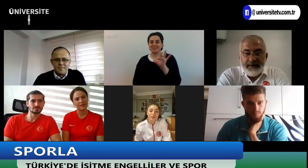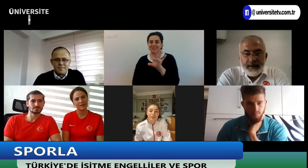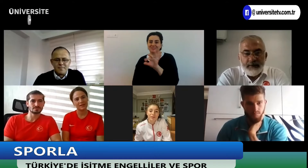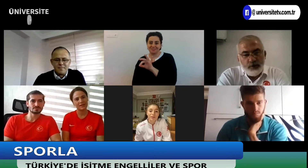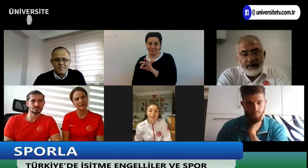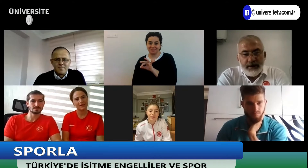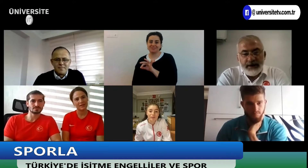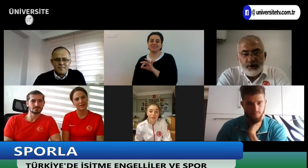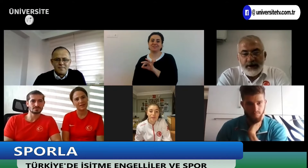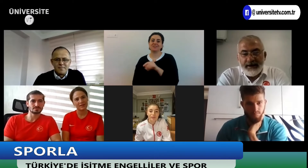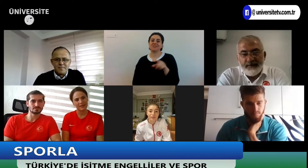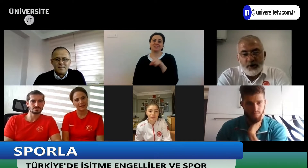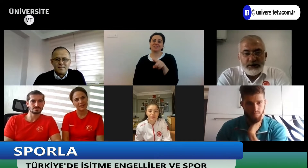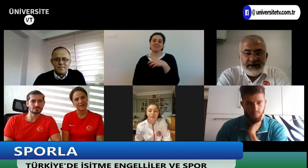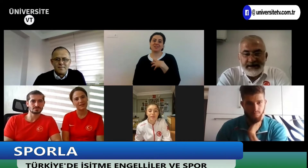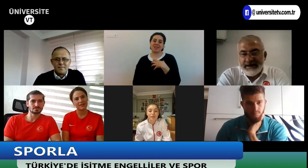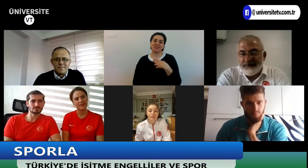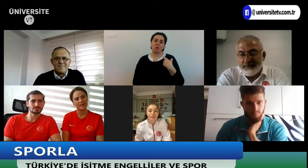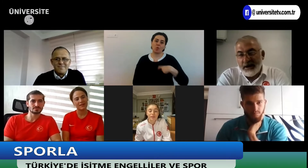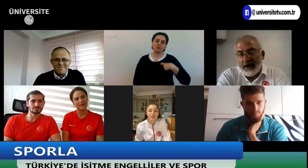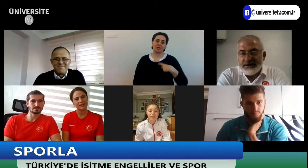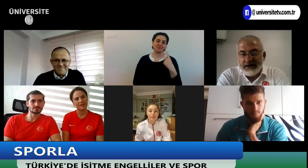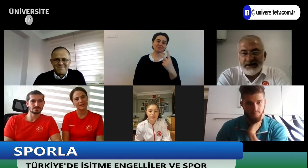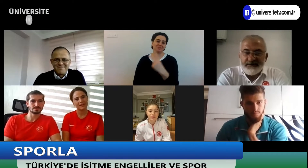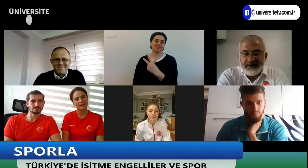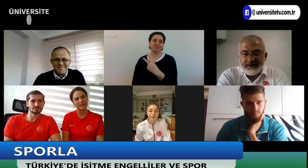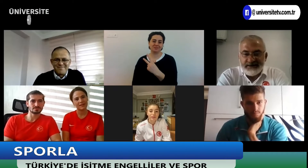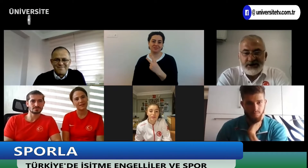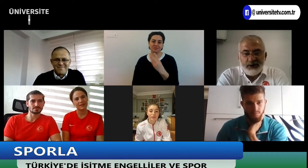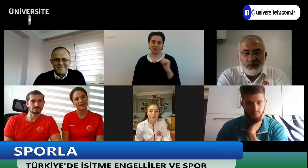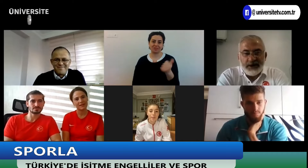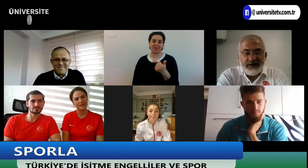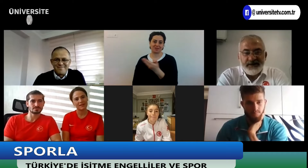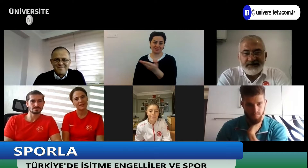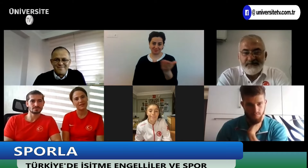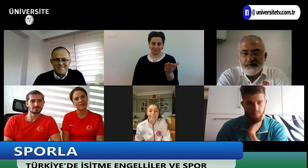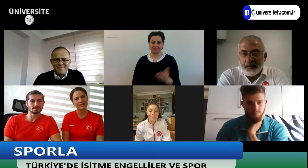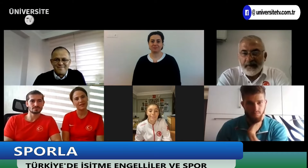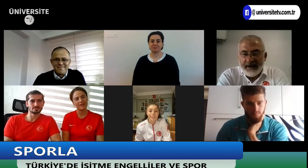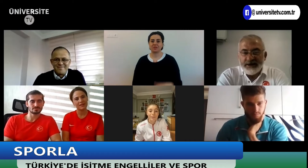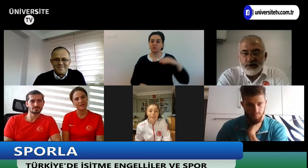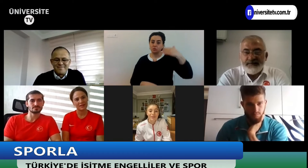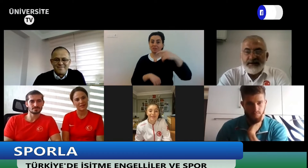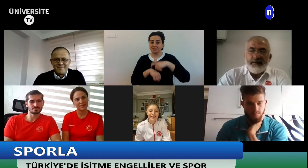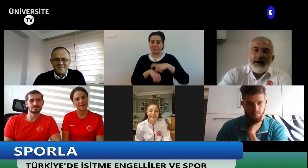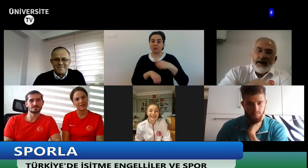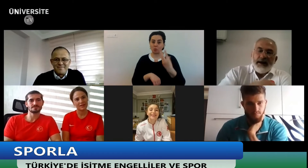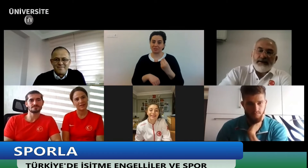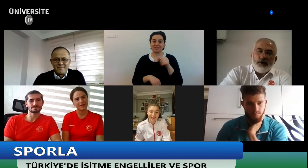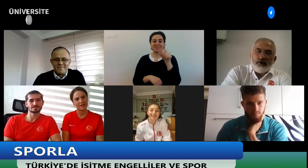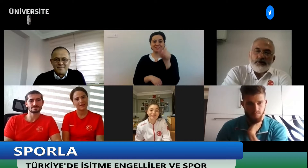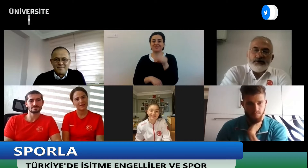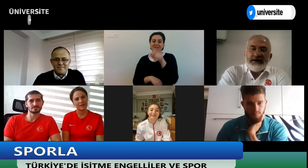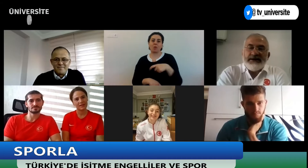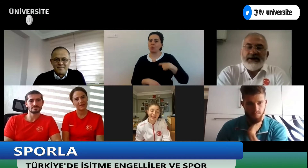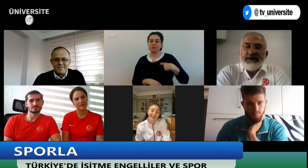aldık. Bunların bana göre bir özellikleri var, bir ayrıcalıkları var. İnşallah onları da anlatırım ileri dönemde. Ama